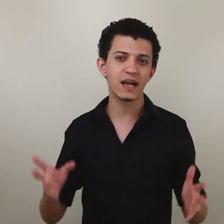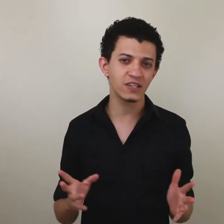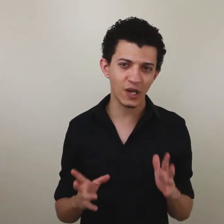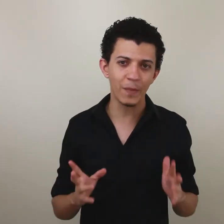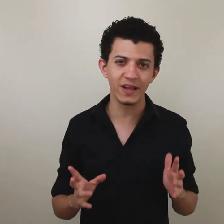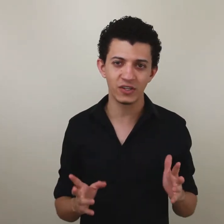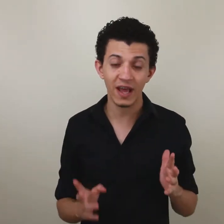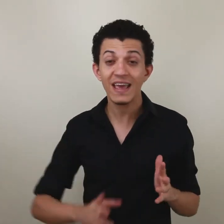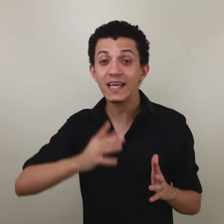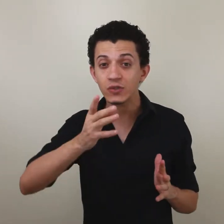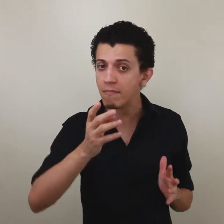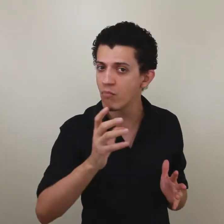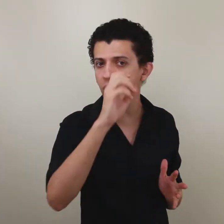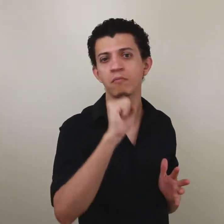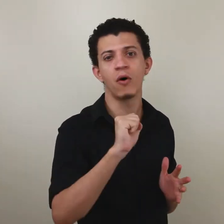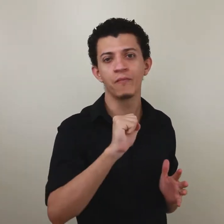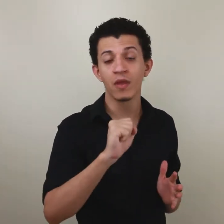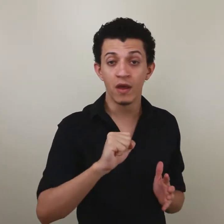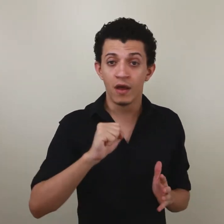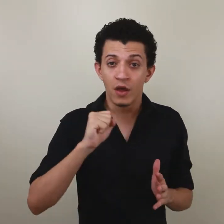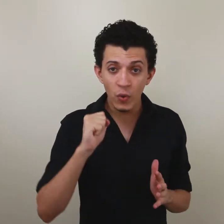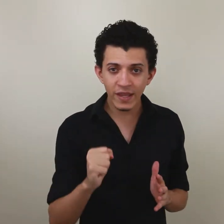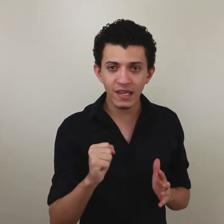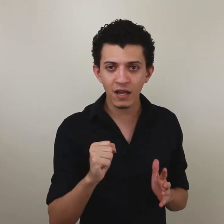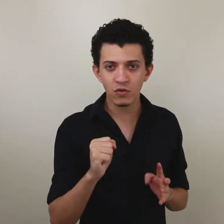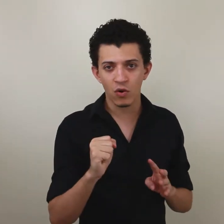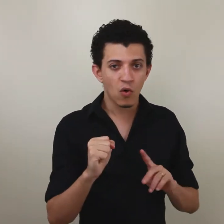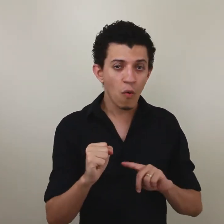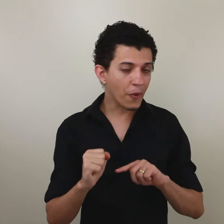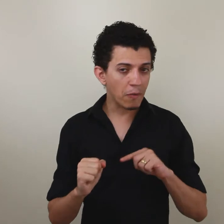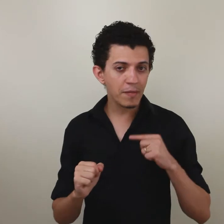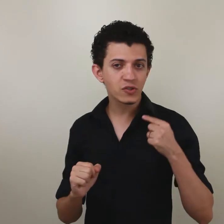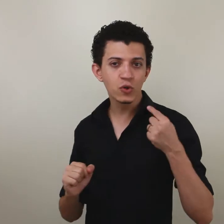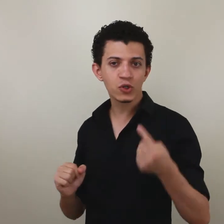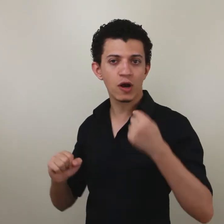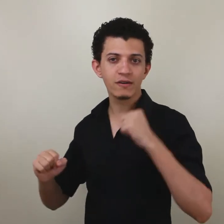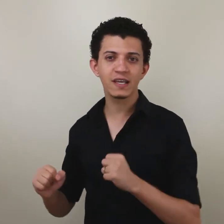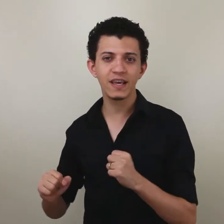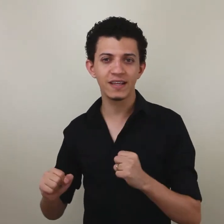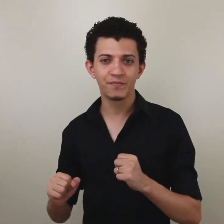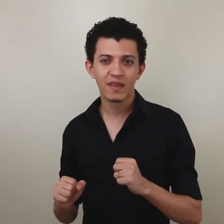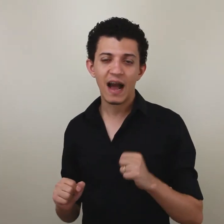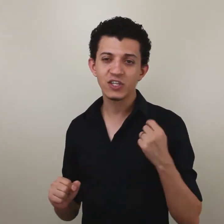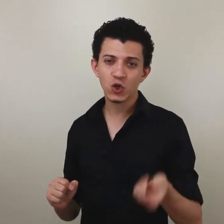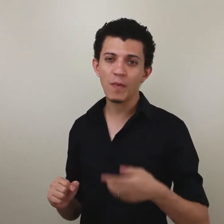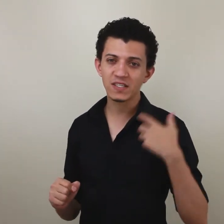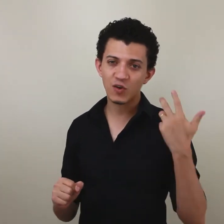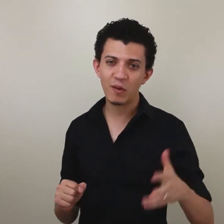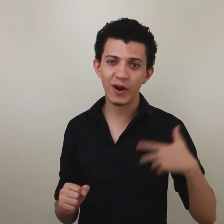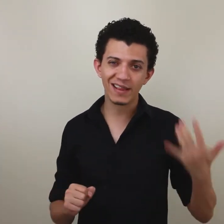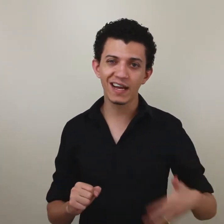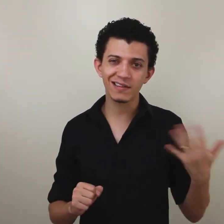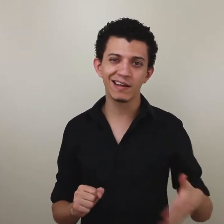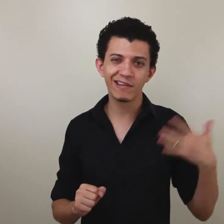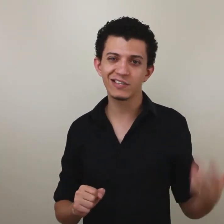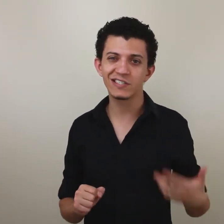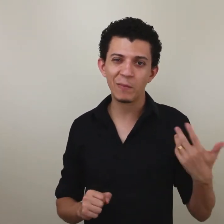aqui já preso é isso é muito bom no entanto um problema surgiu logo em seguida a gente começa a comemorar tanto aquilo que a gente já aprendeu